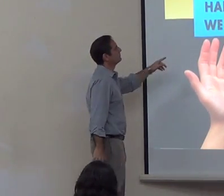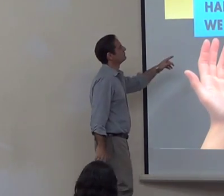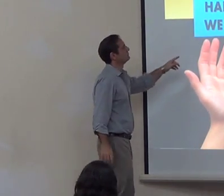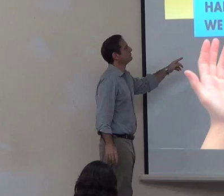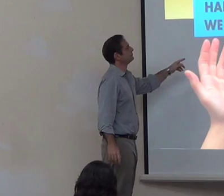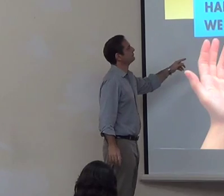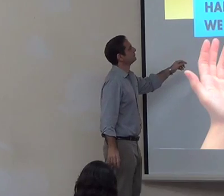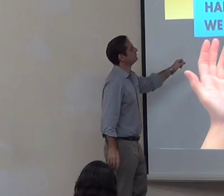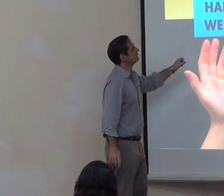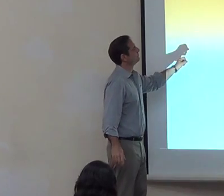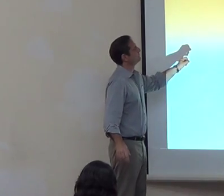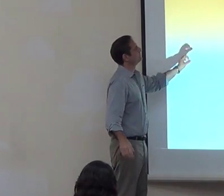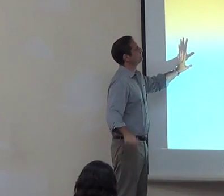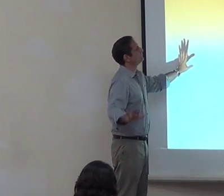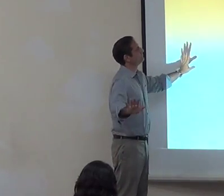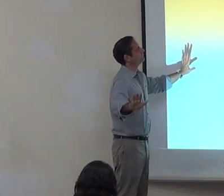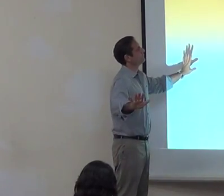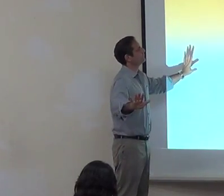clic.